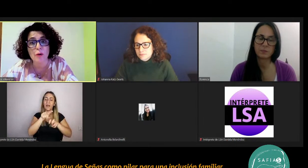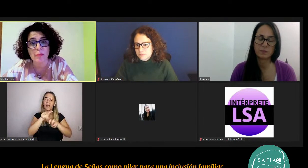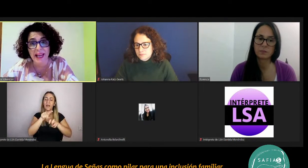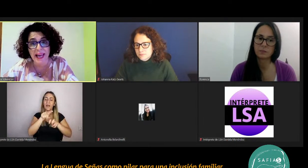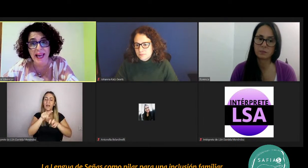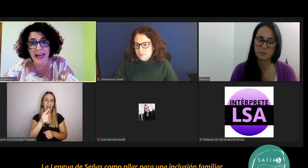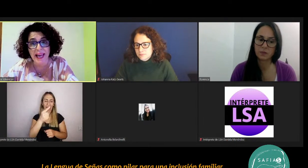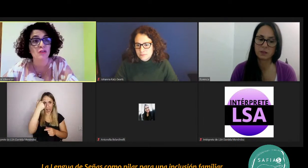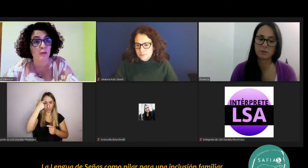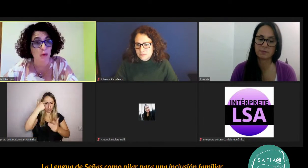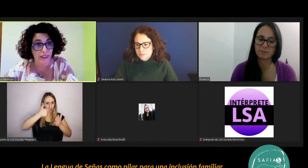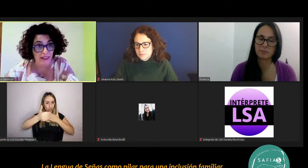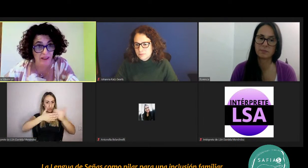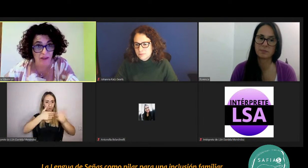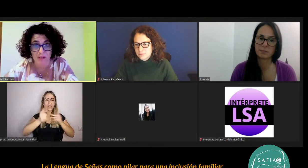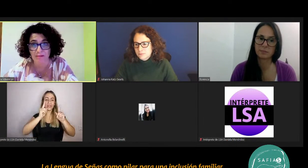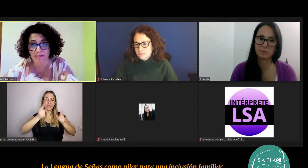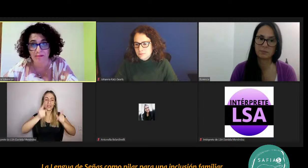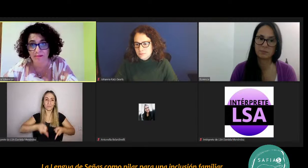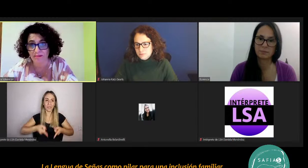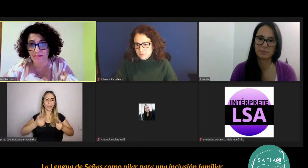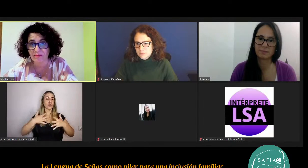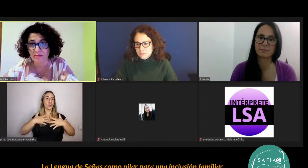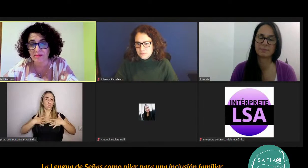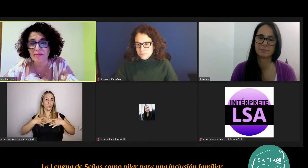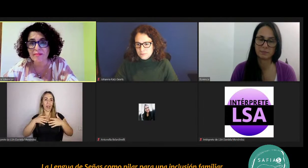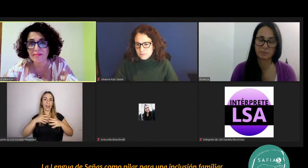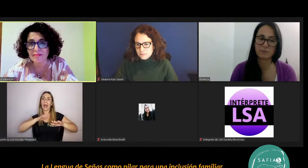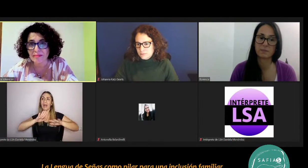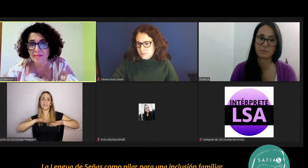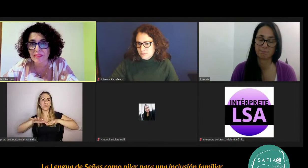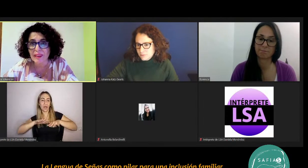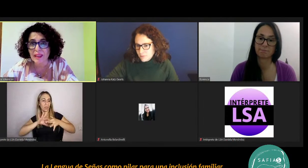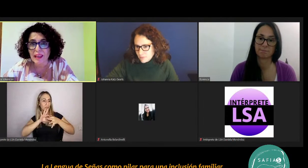construcción corporal, procesos simultáneos.